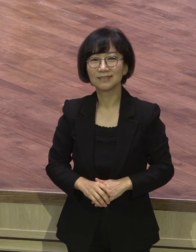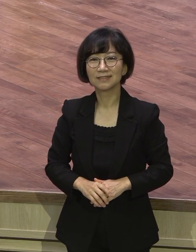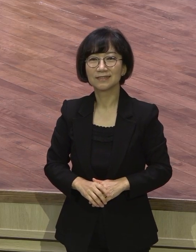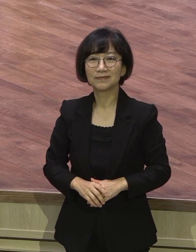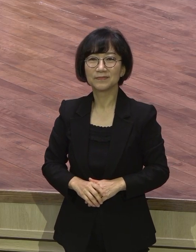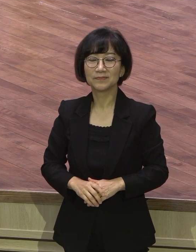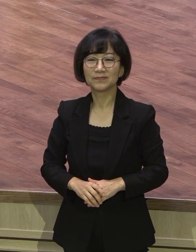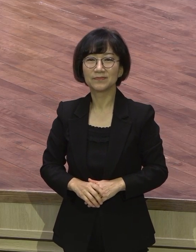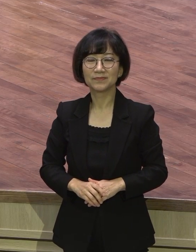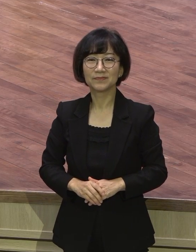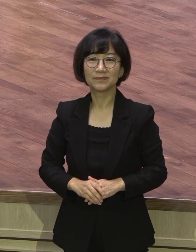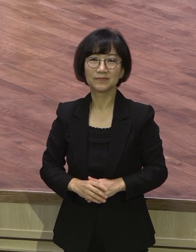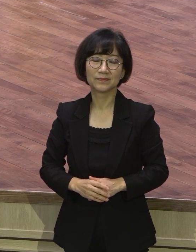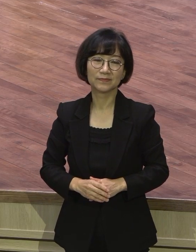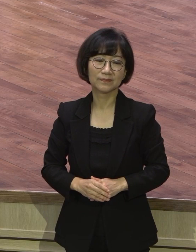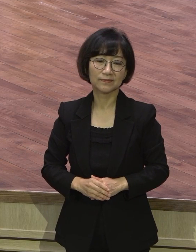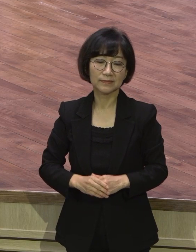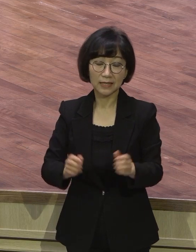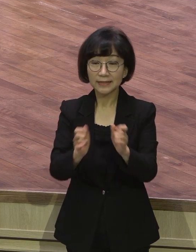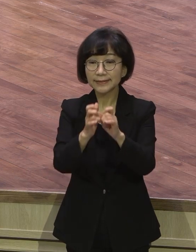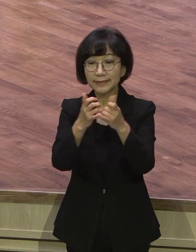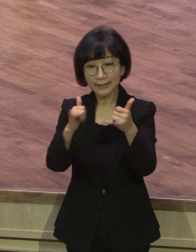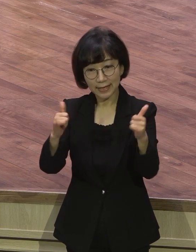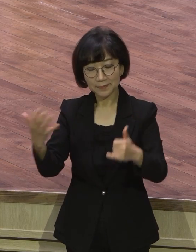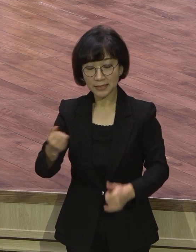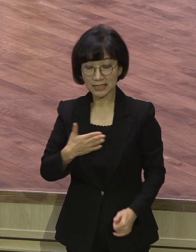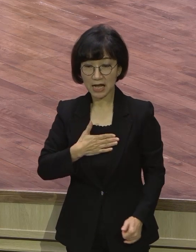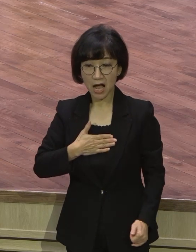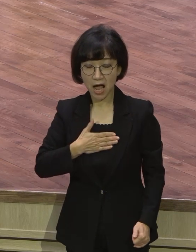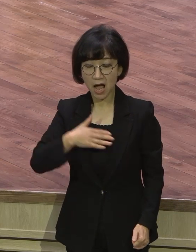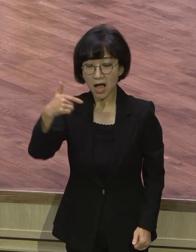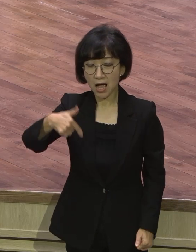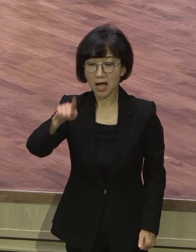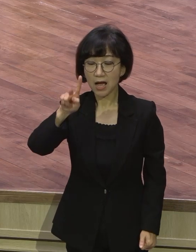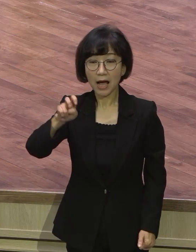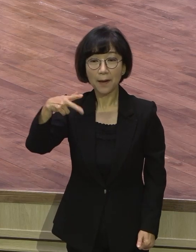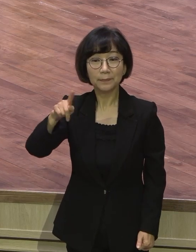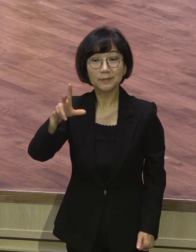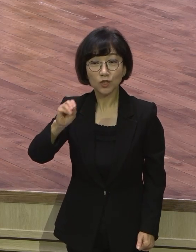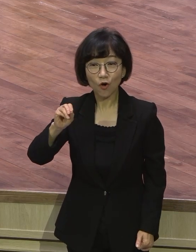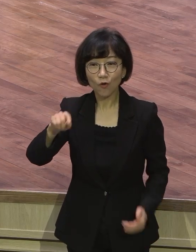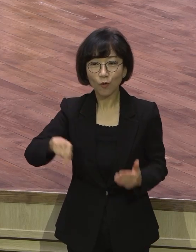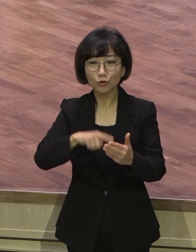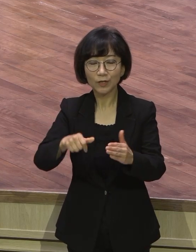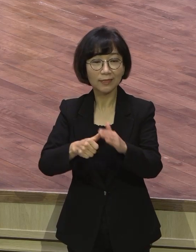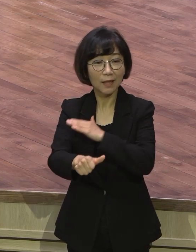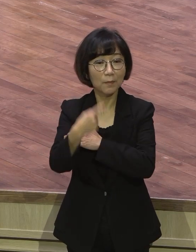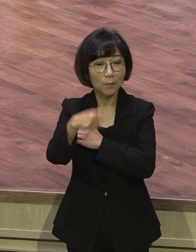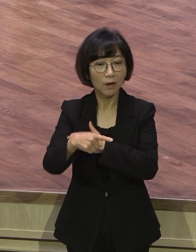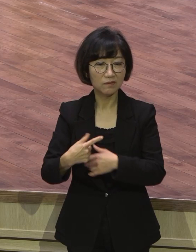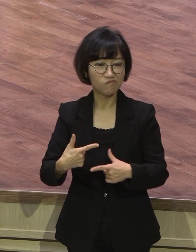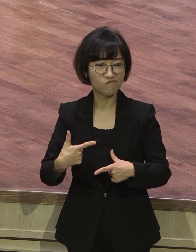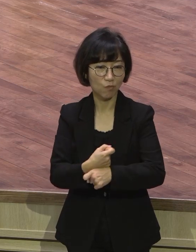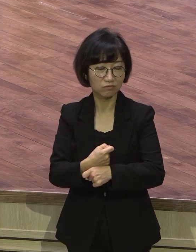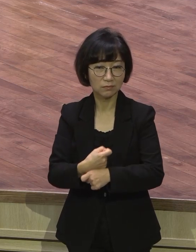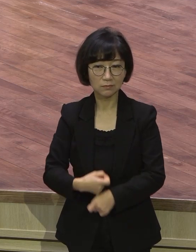사실 인간이 가진 이 감정 중에 가장 대표적인 감정이 뭐냐. 복수 감정이요.